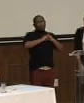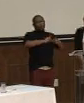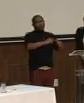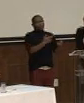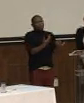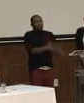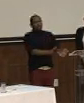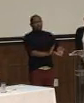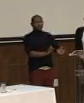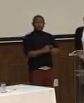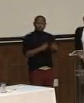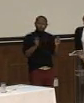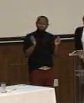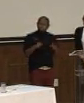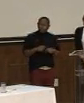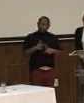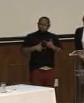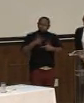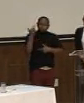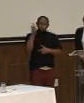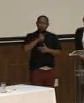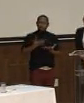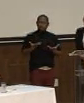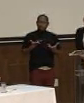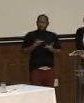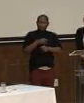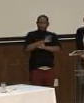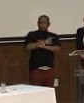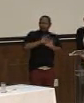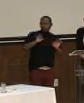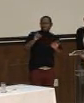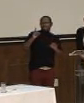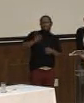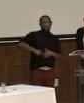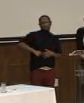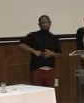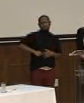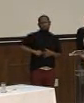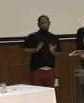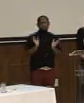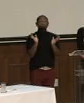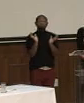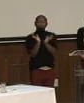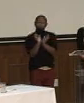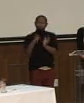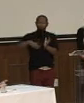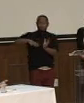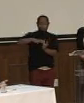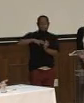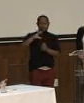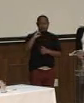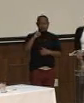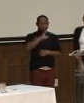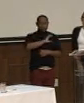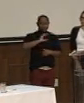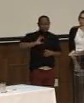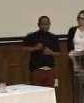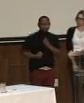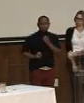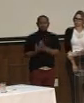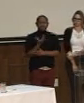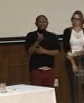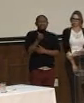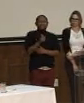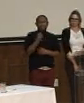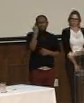possível, tem um trabalho excelente feito pela comissão, a comissão da implantação das 6